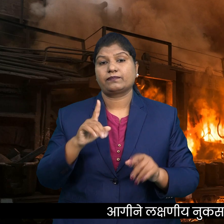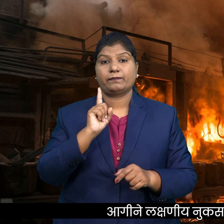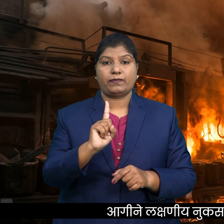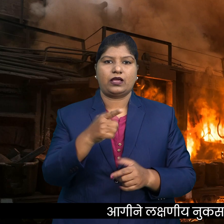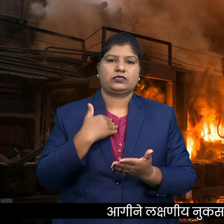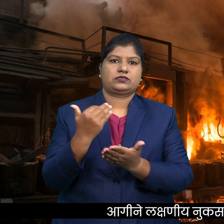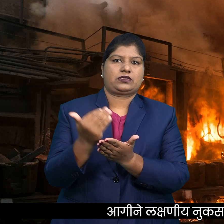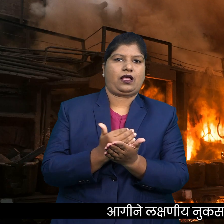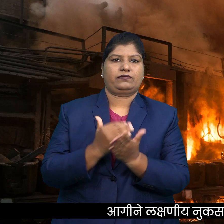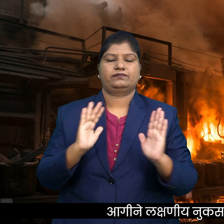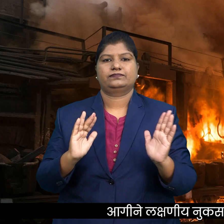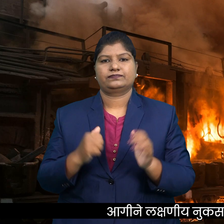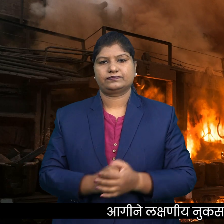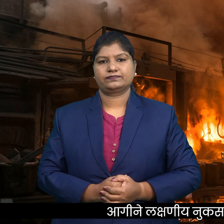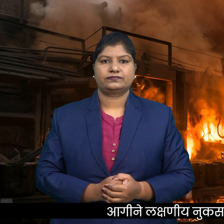आहे.